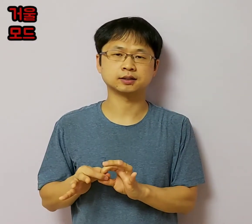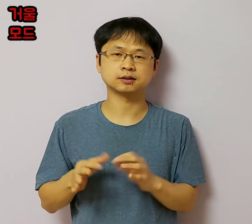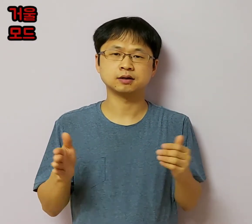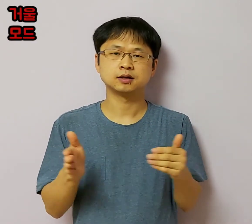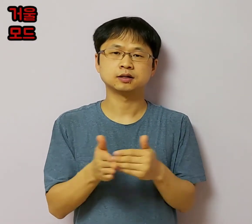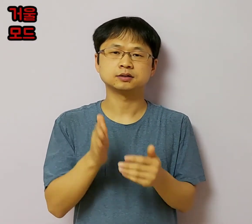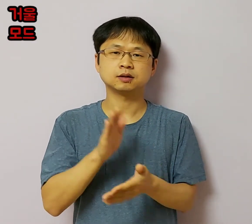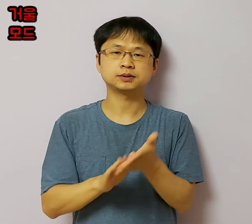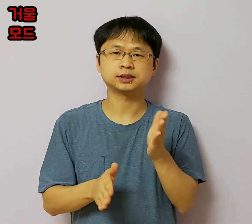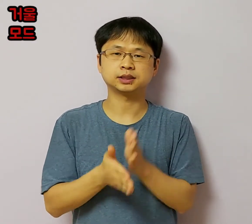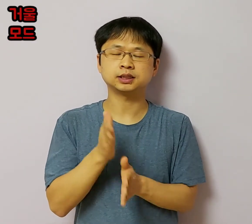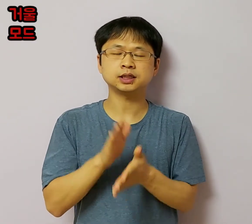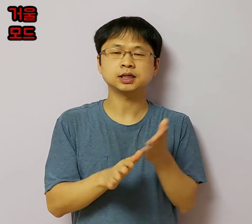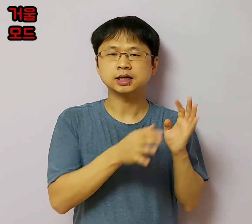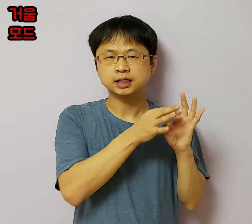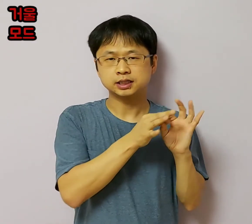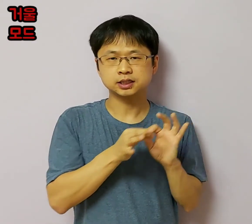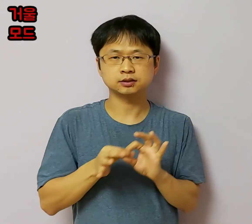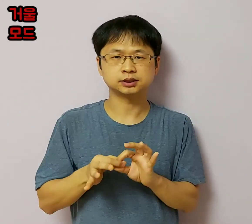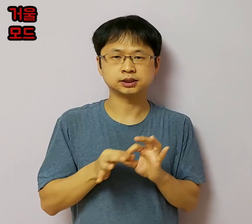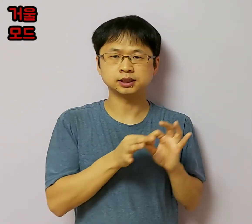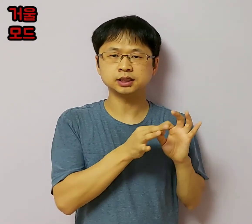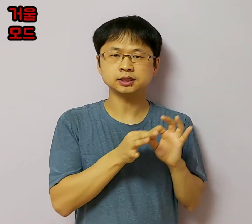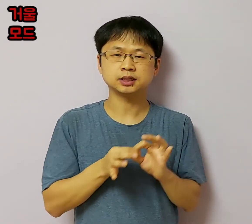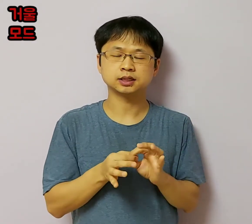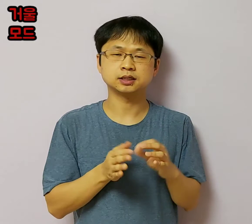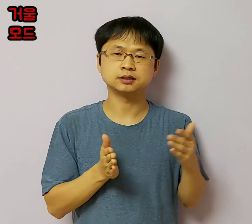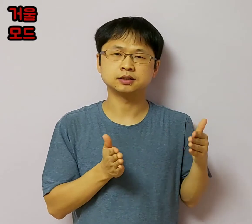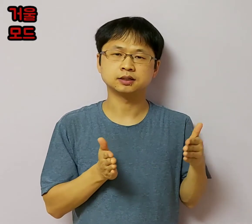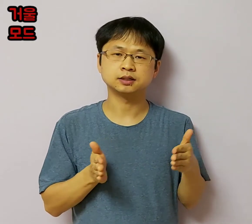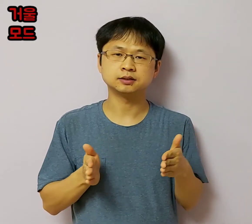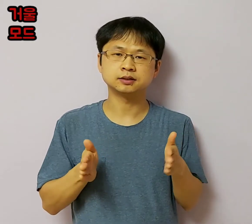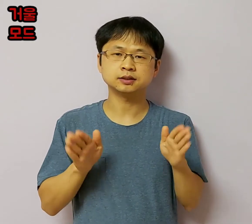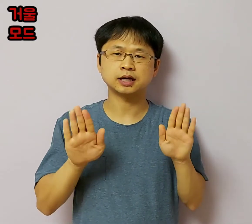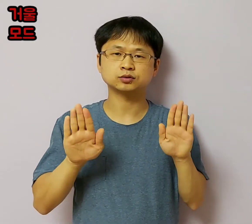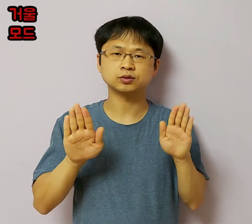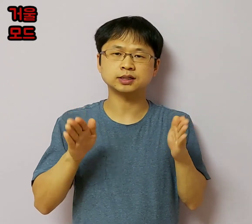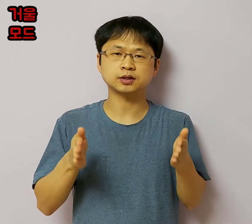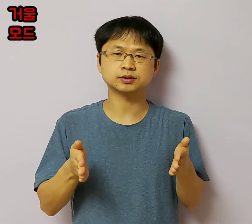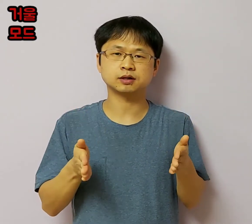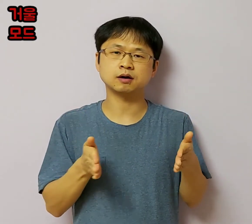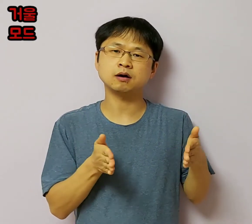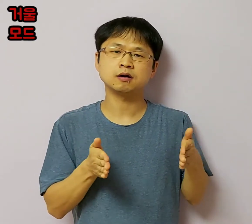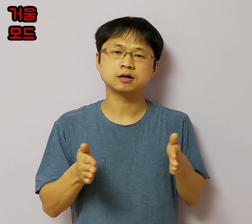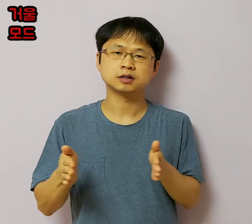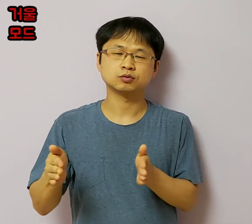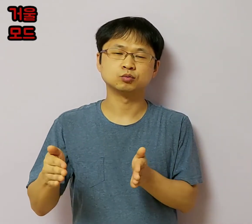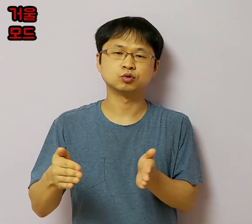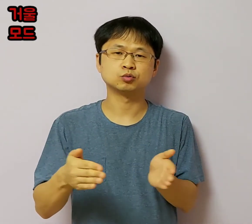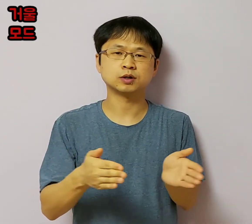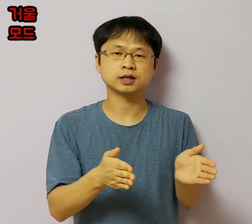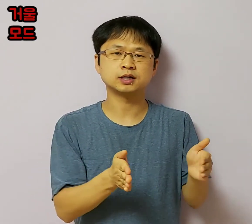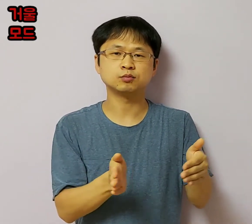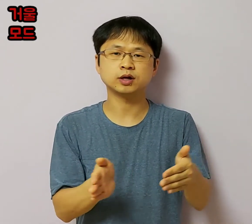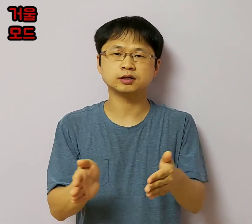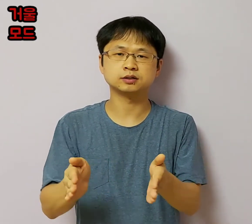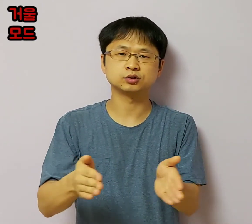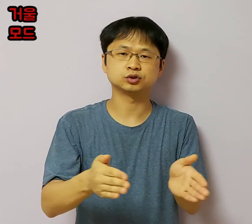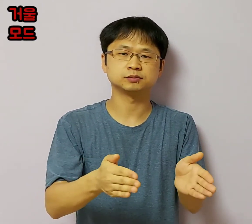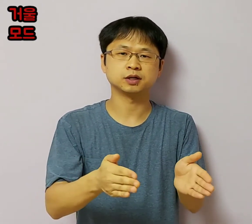그래서 끝없이 이어진 길을. 길은 양손날 세워서 구불구불한 길 모양을